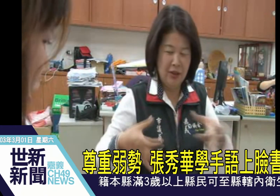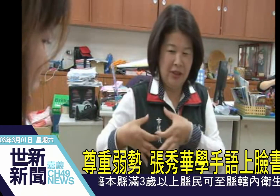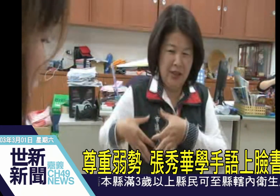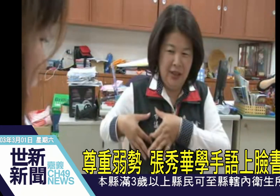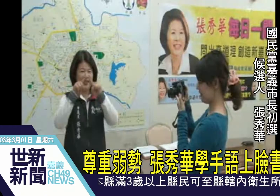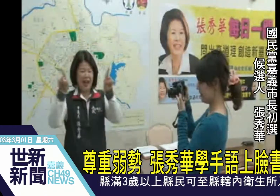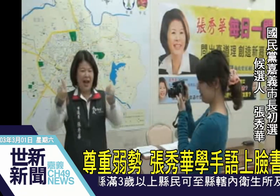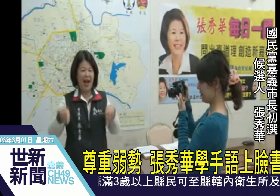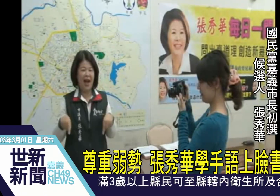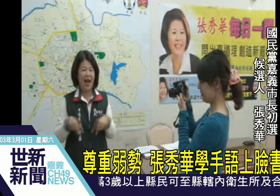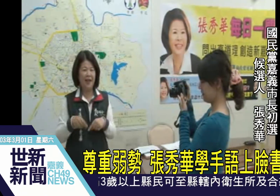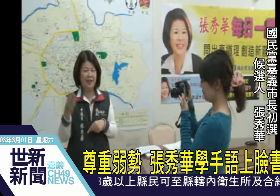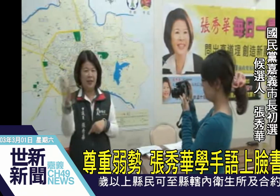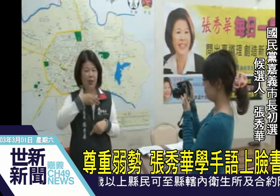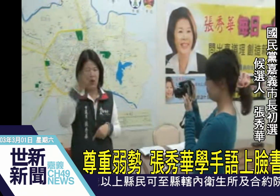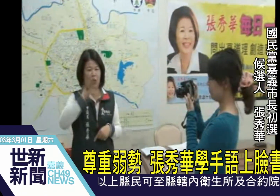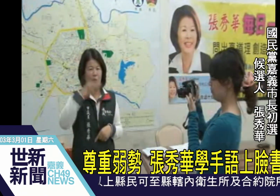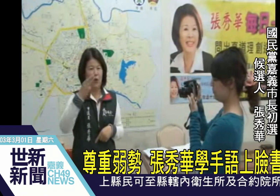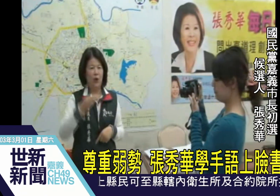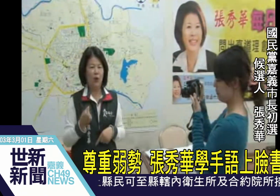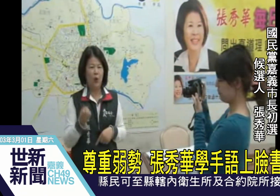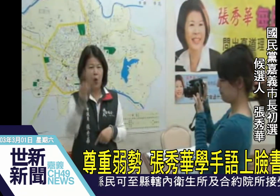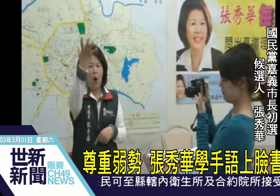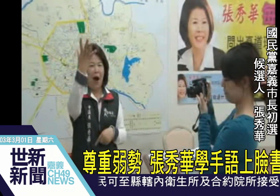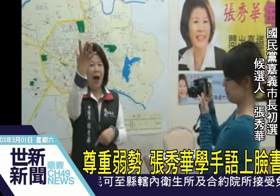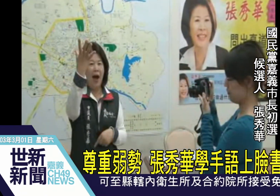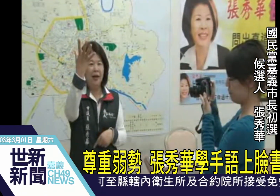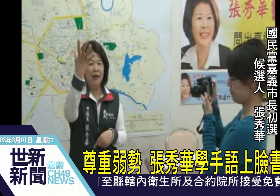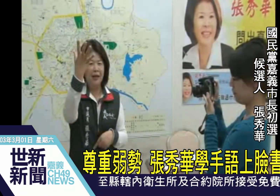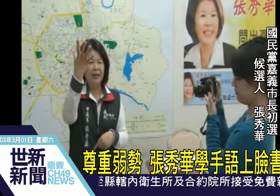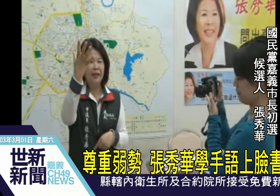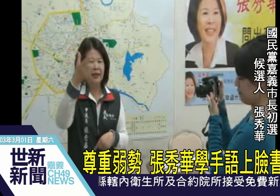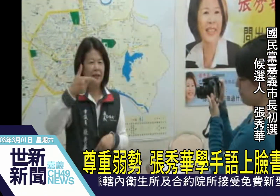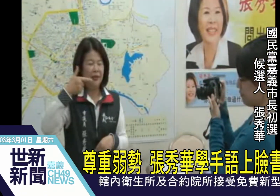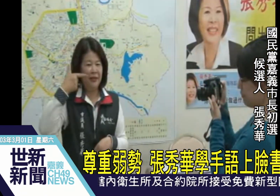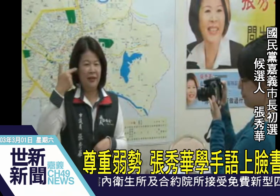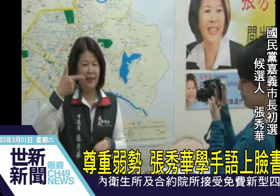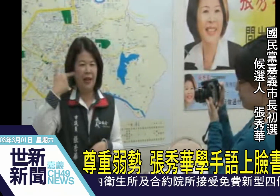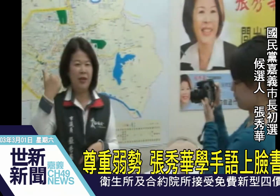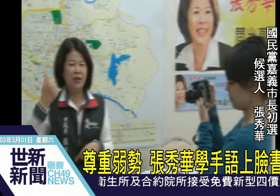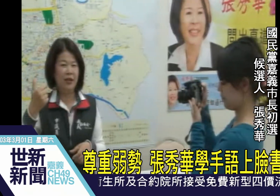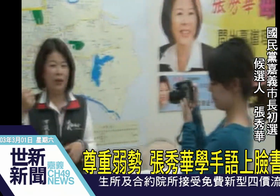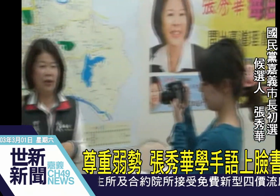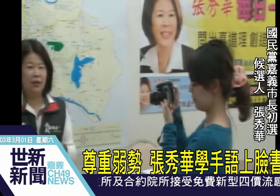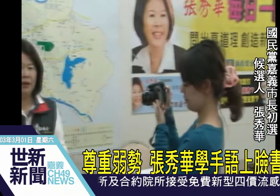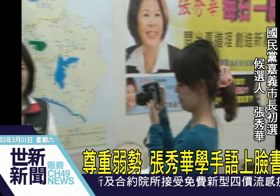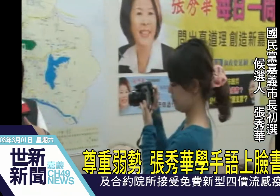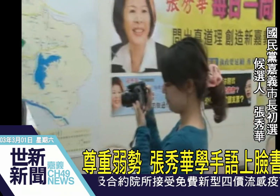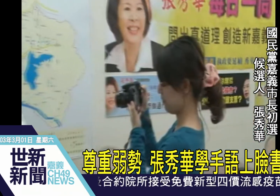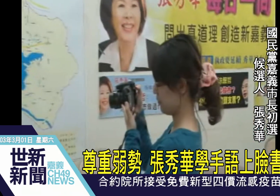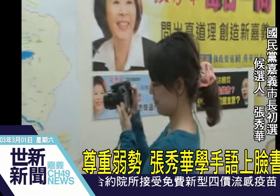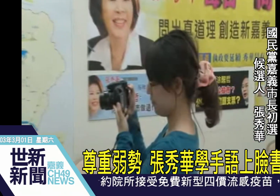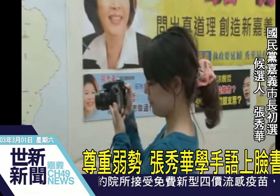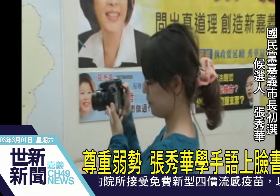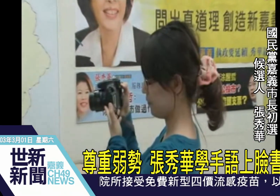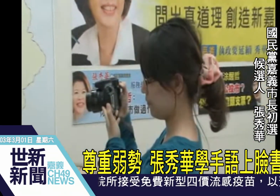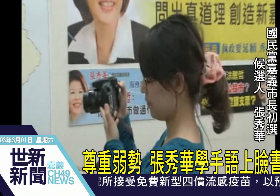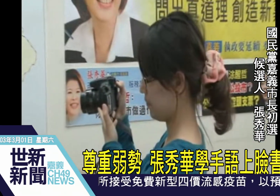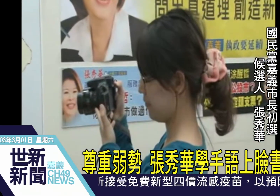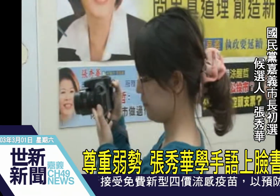习。 张秀华， 你用科学性的方法， 延续简讯复兴，